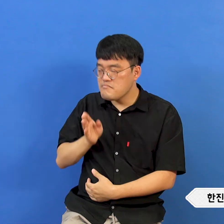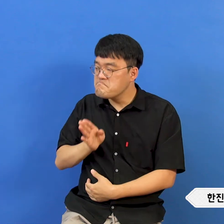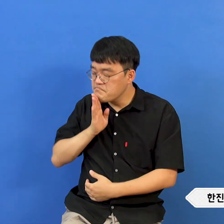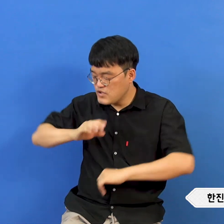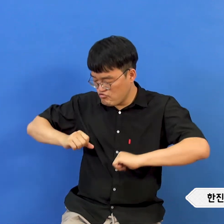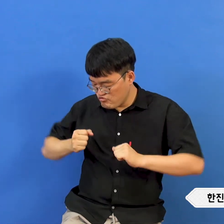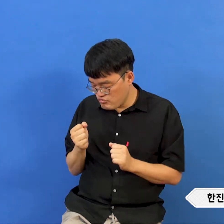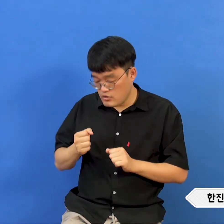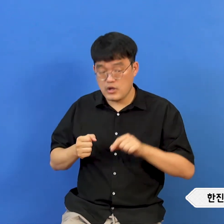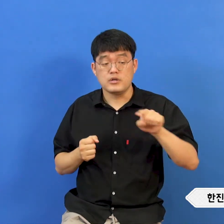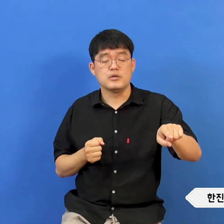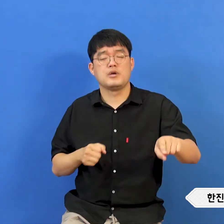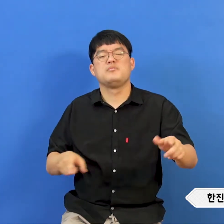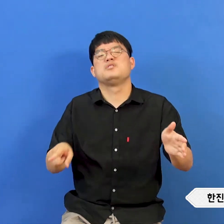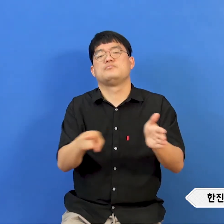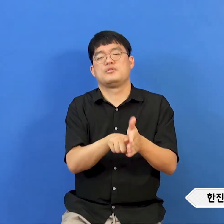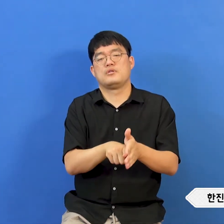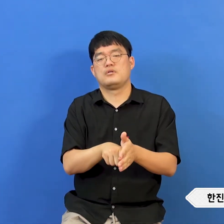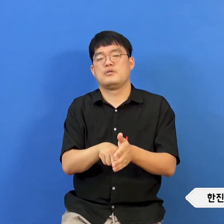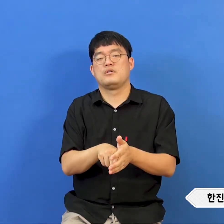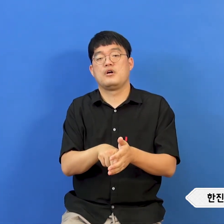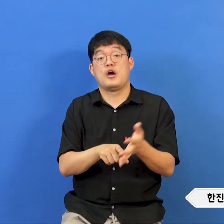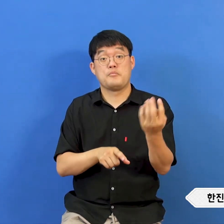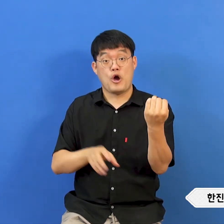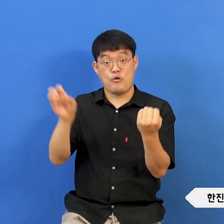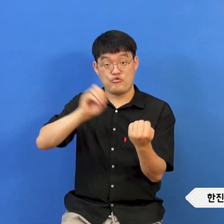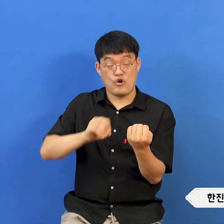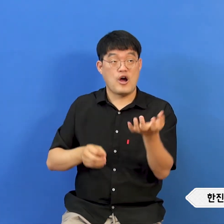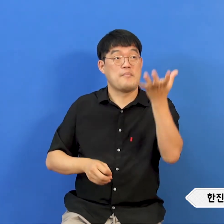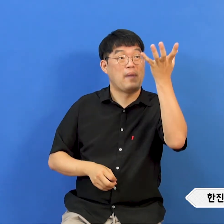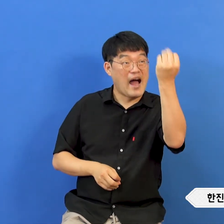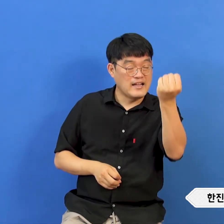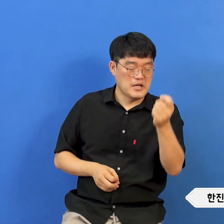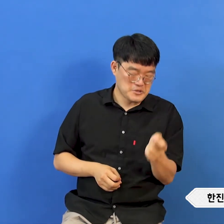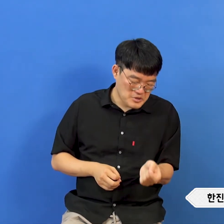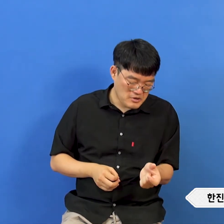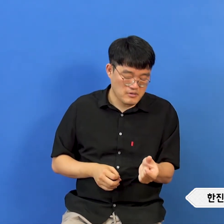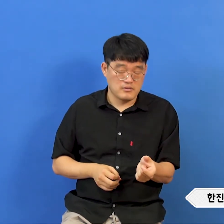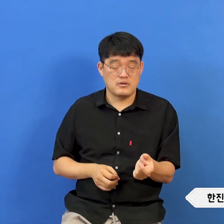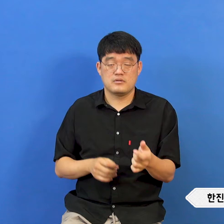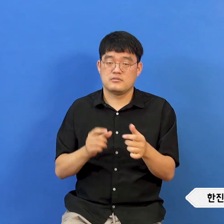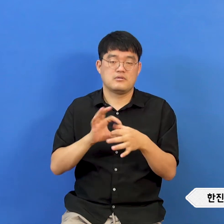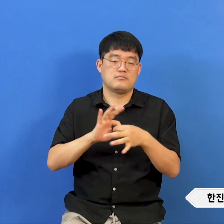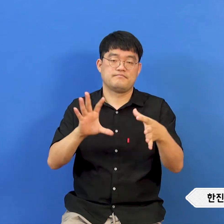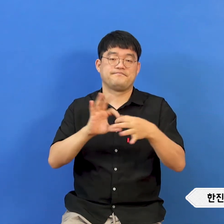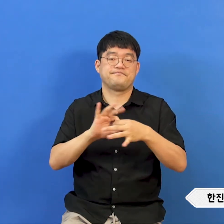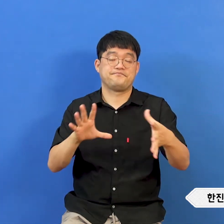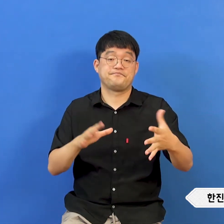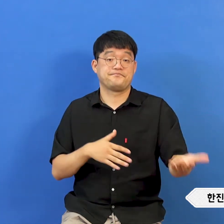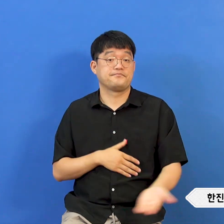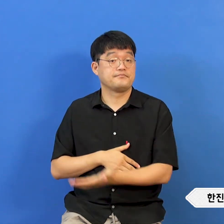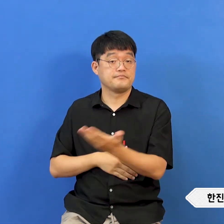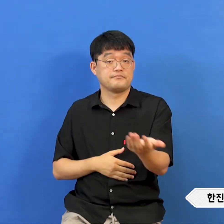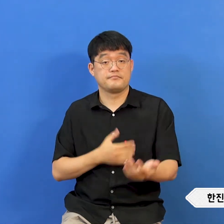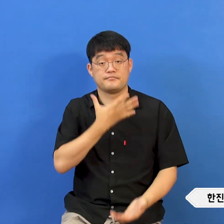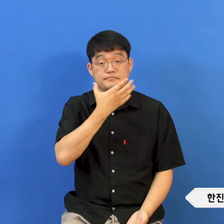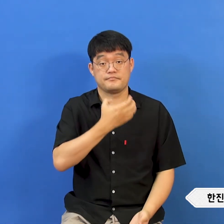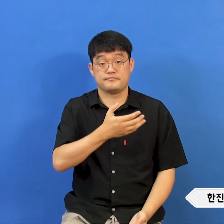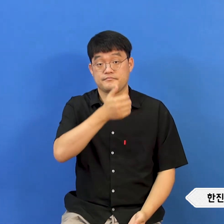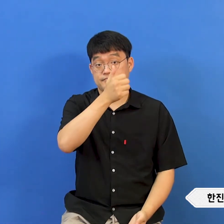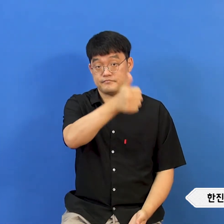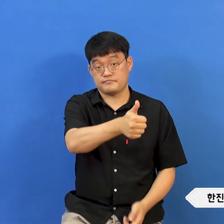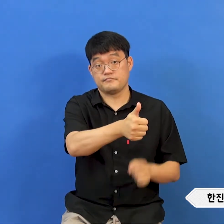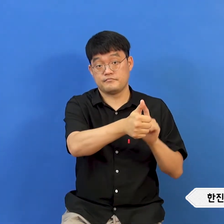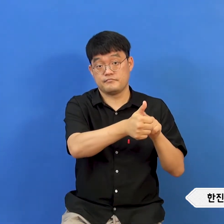믿음입니다. 확률이 높으냐 적으냐 그하고는 상관이 없는 것이죠. 아브라함이 아들을